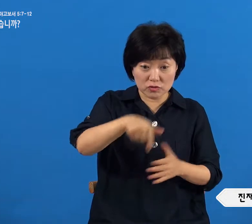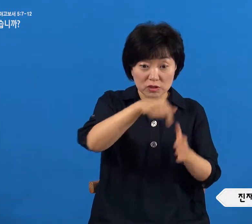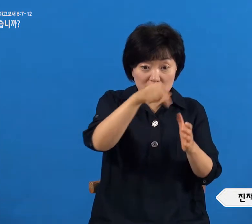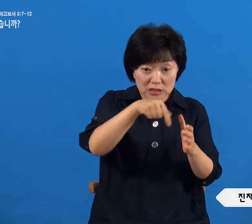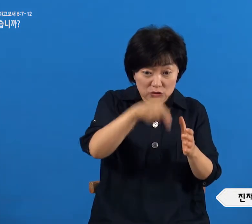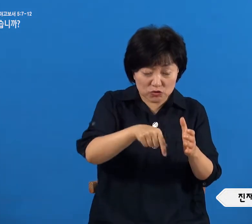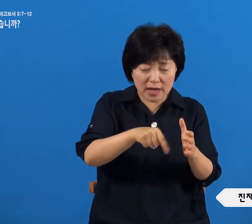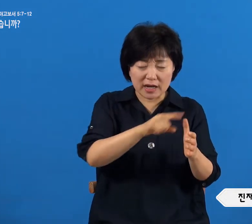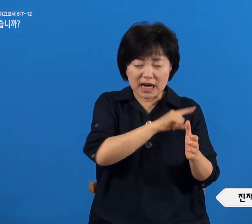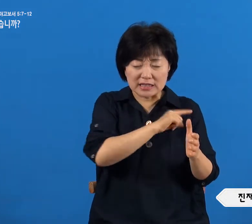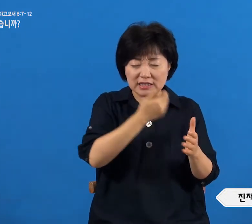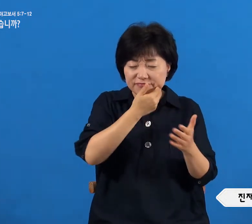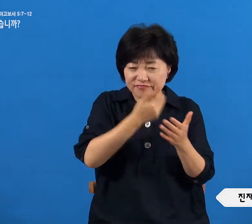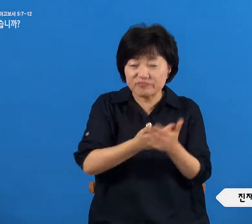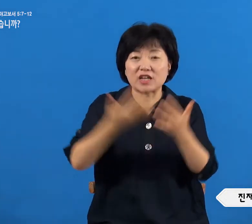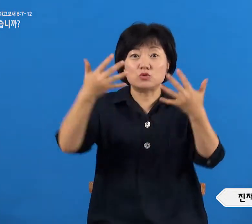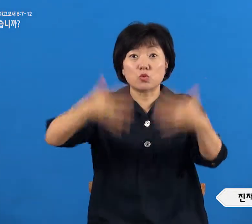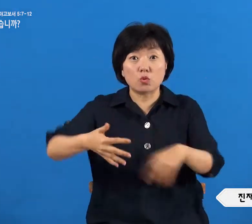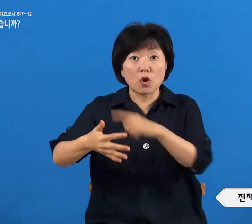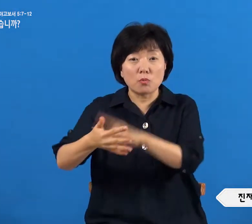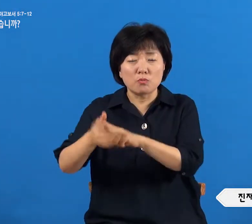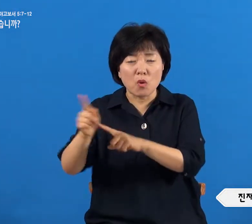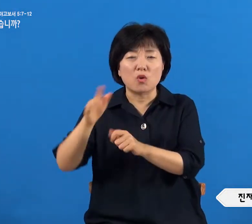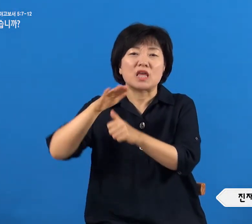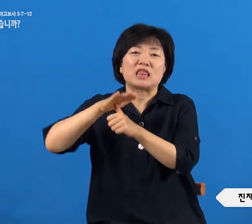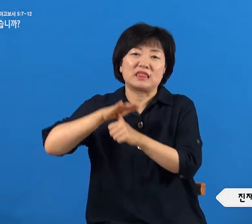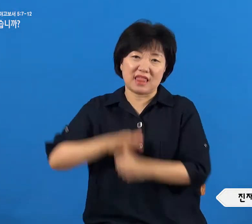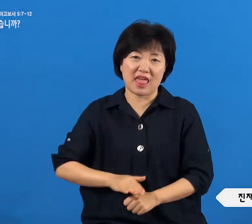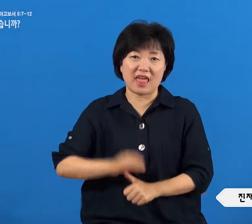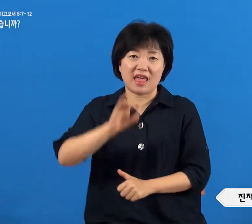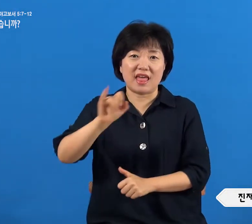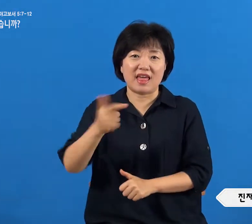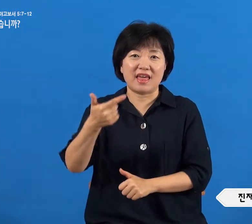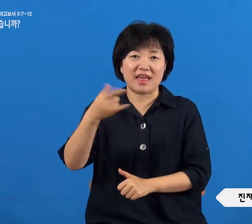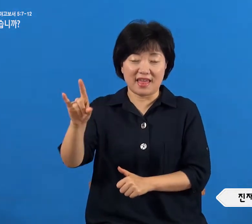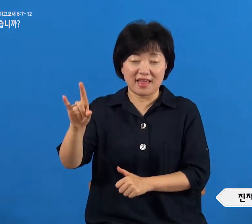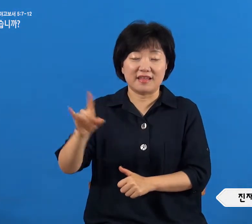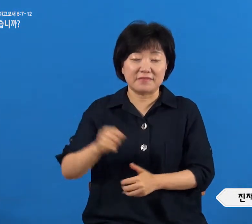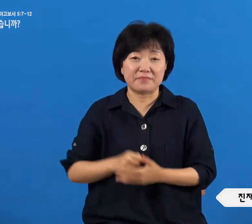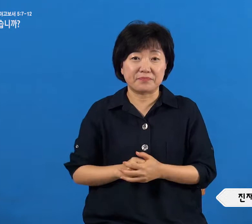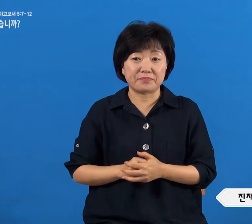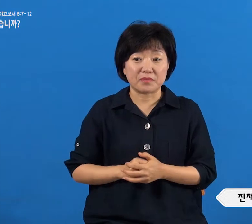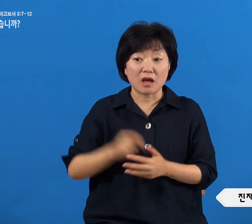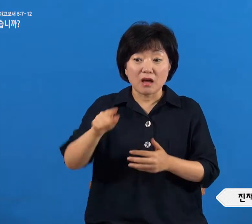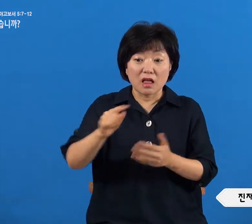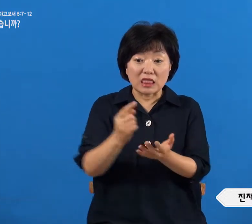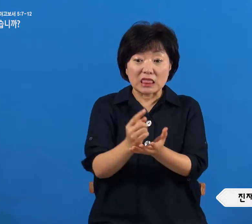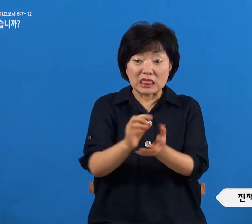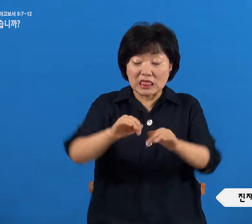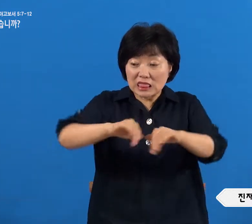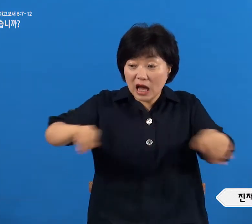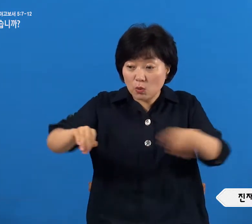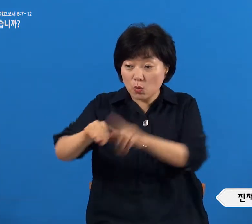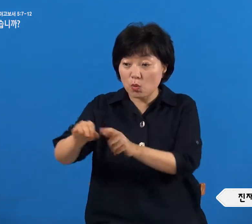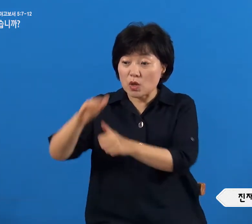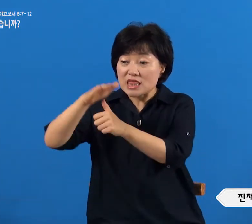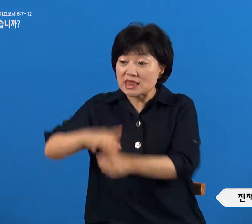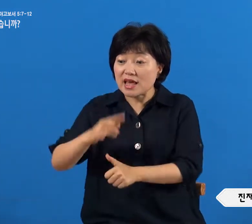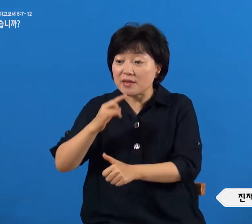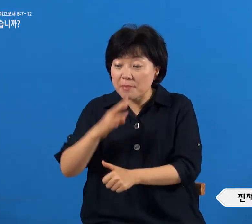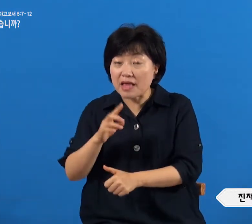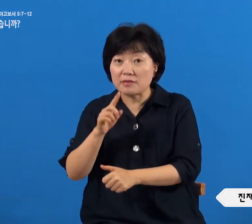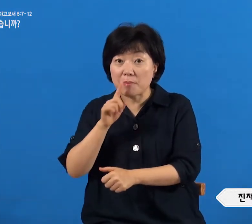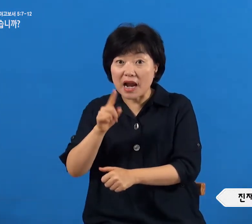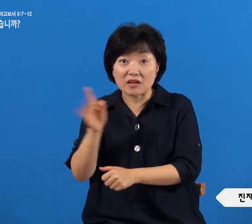이야기합니다. 오늘 본문에 있는 말씀도 그냥 따로 인내를 이야기하는 것이 아니라 5장 1절부터